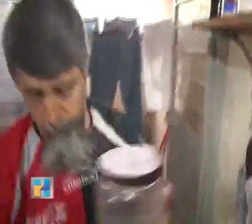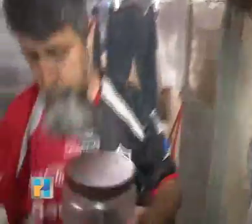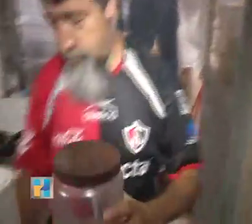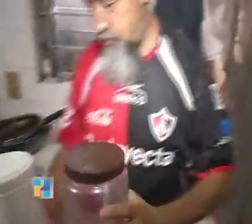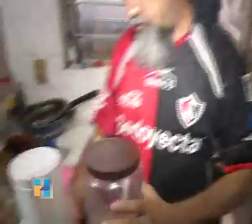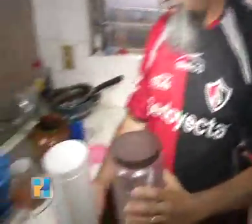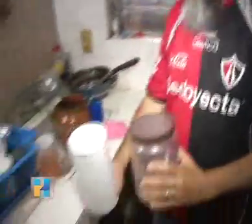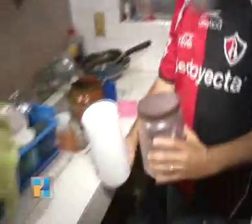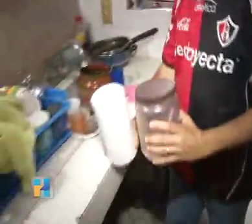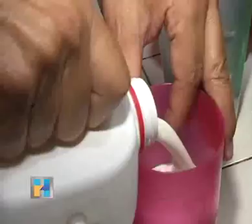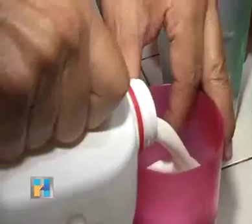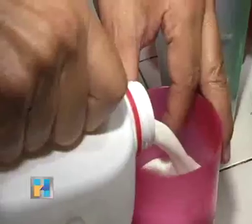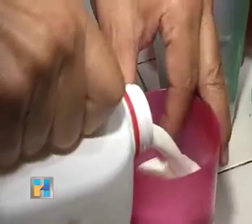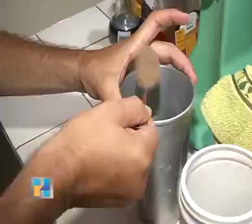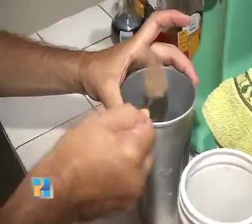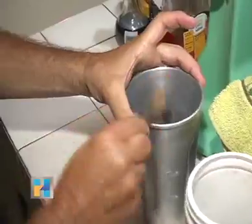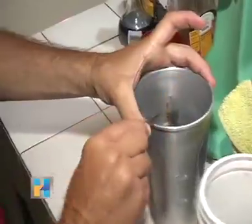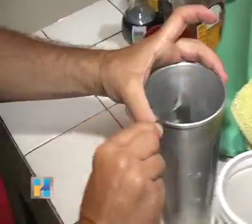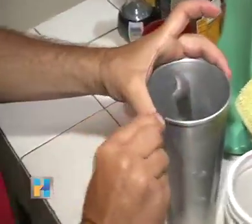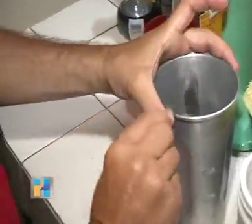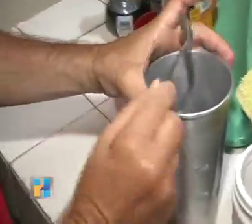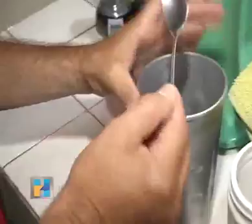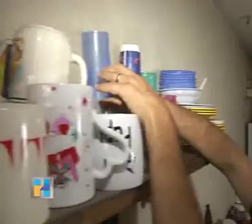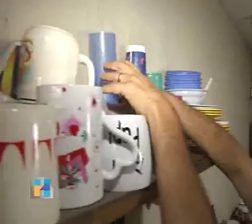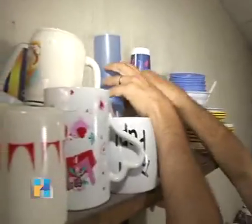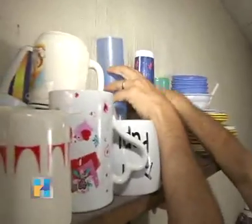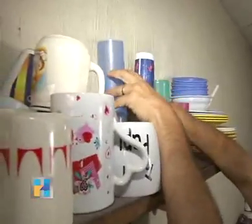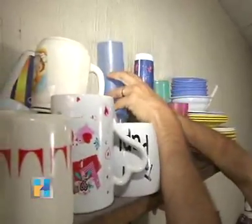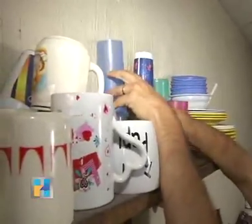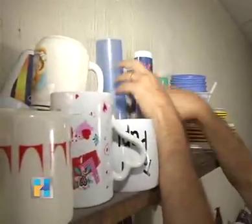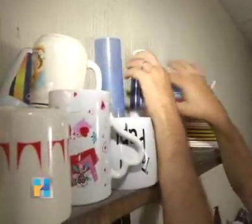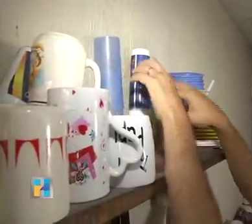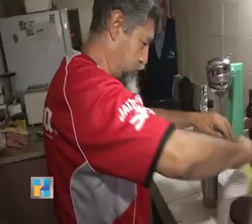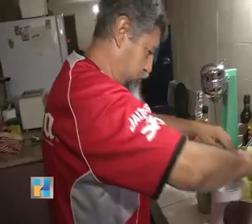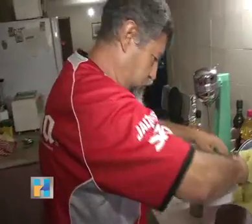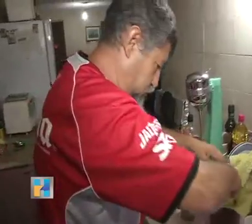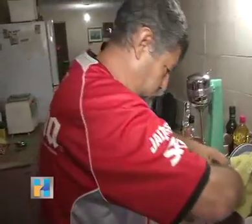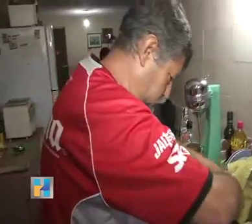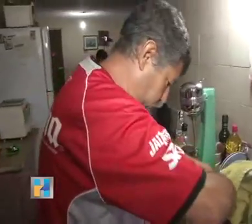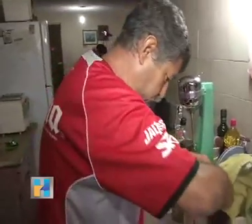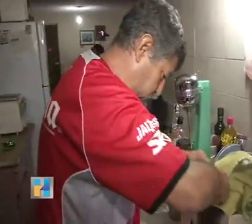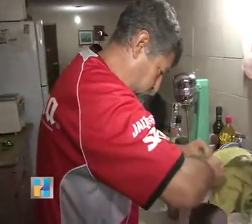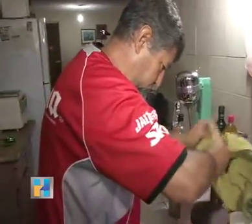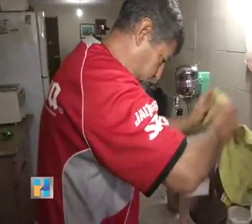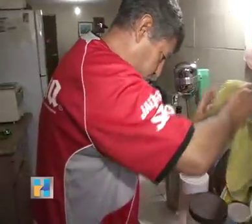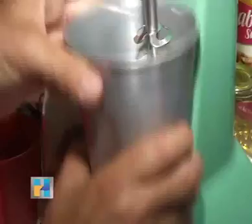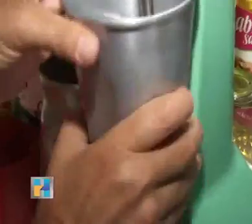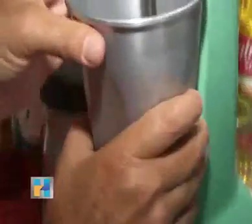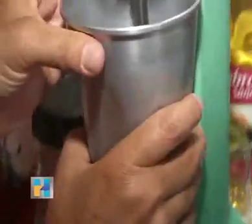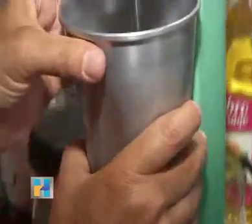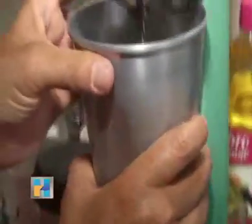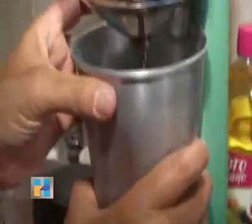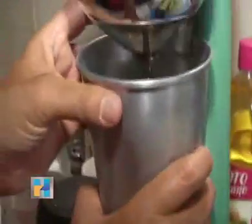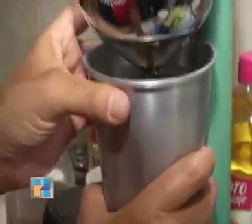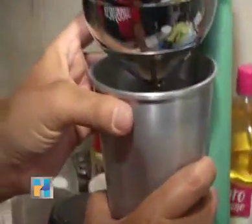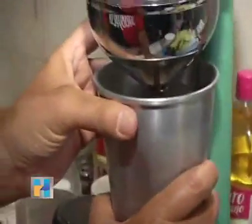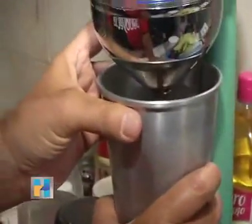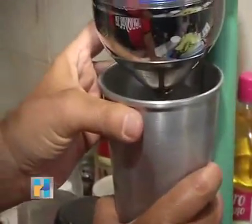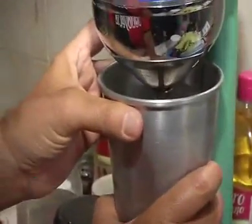regresarse ahí. La leche, el azúcar, el chocolate, los utensilios, y es que no todo es fútbol. Las responsabilidades de casa son